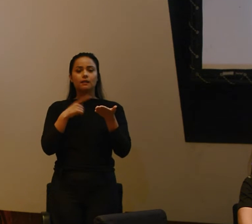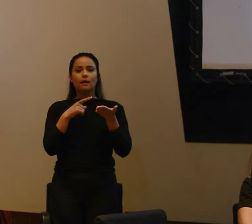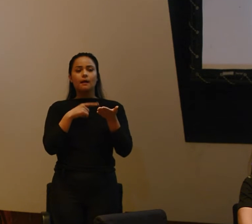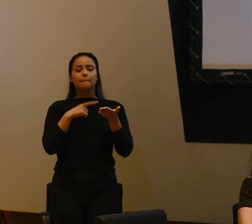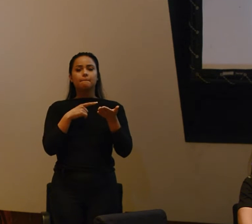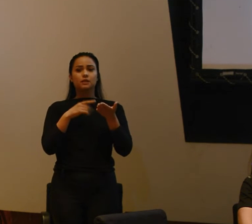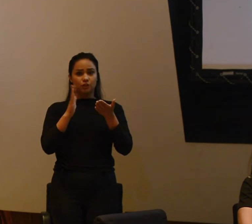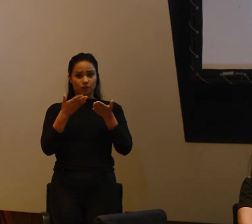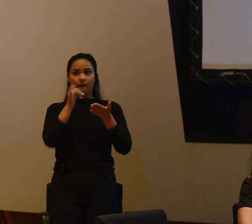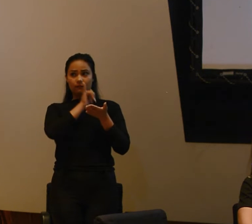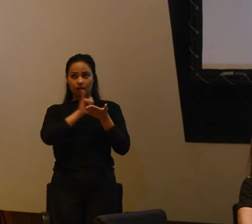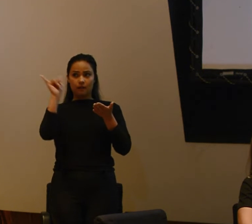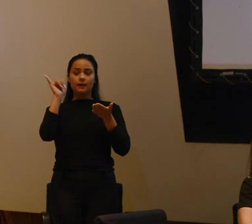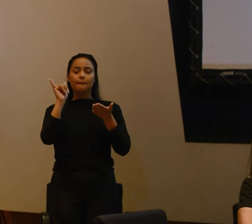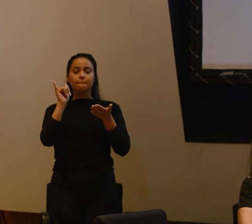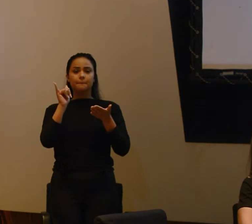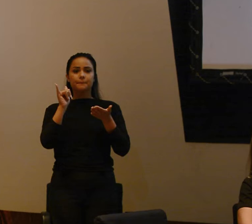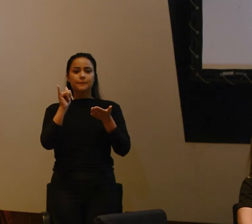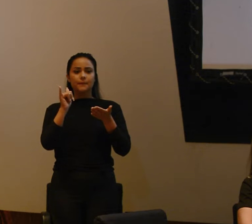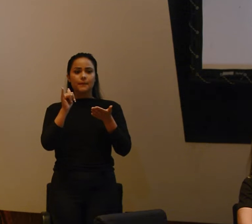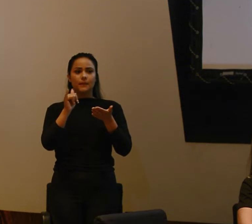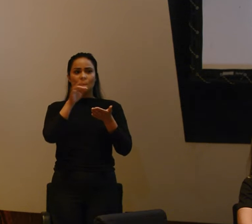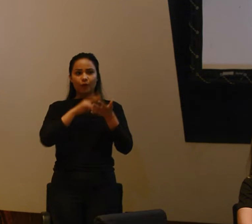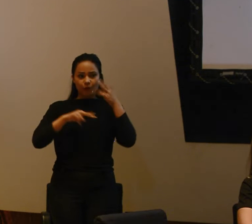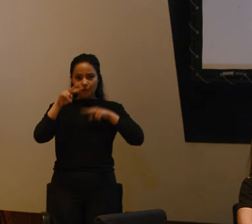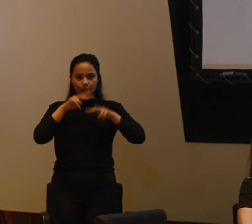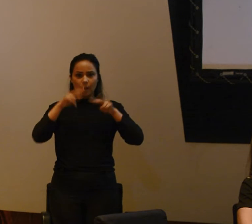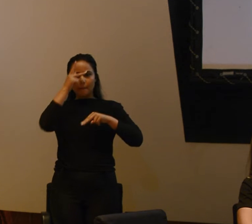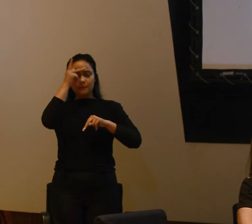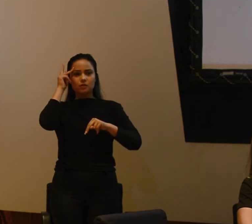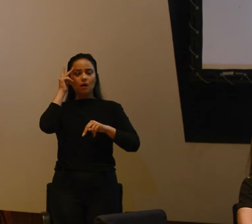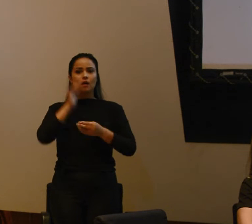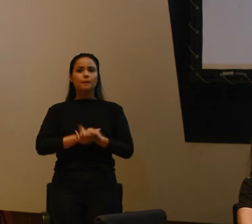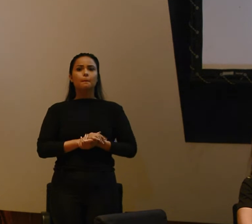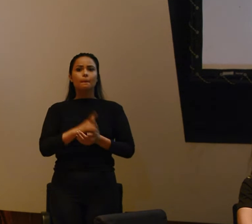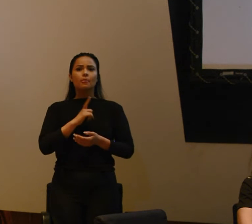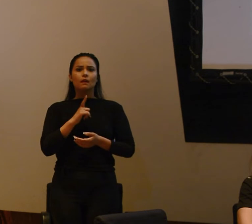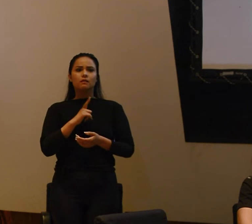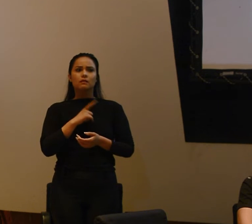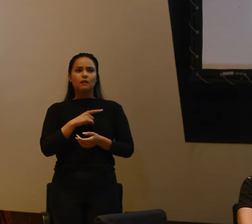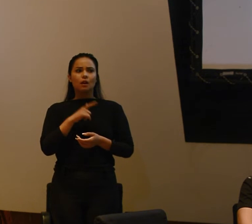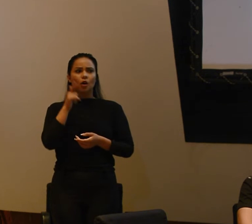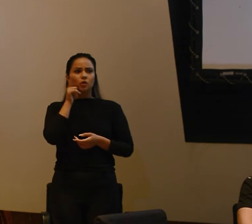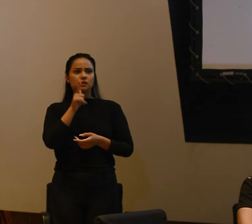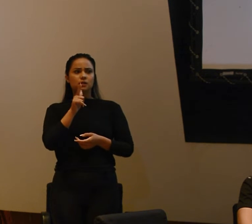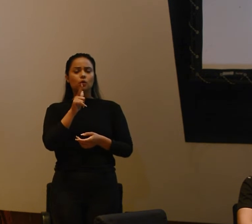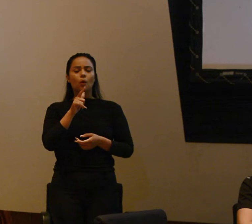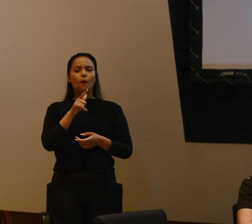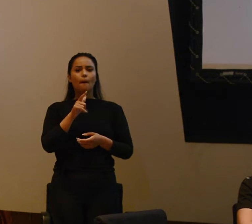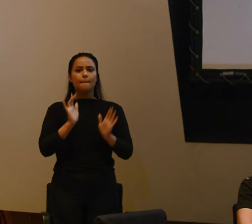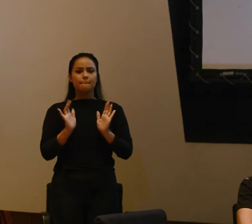pH. Então isso já é um alerta para a questão de ver aquele paciente, ele tem um possível transtorno do espectro